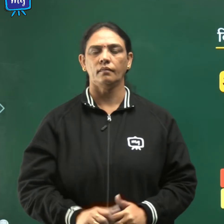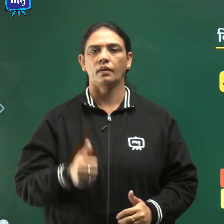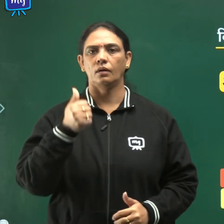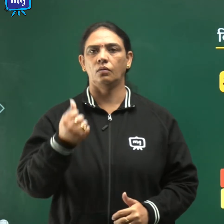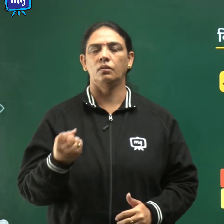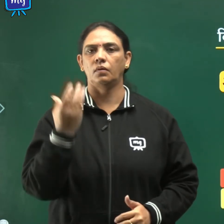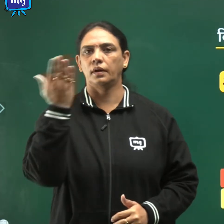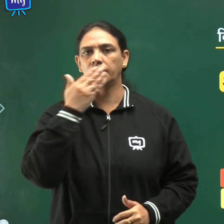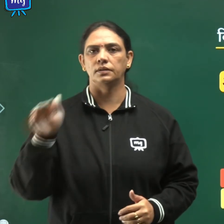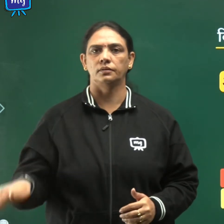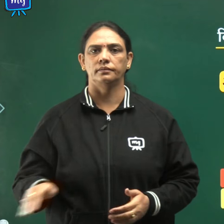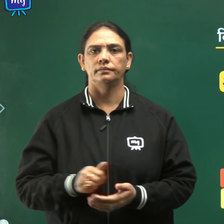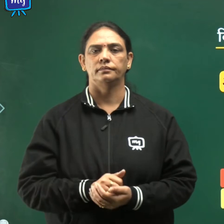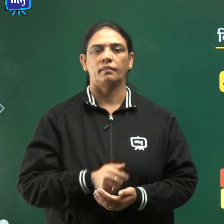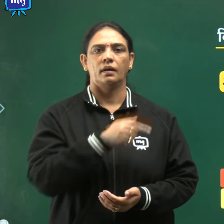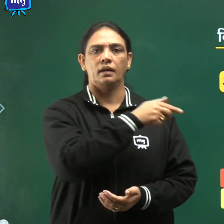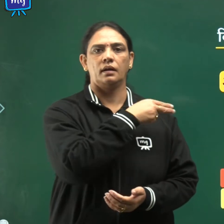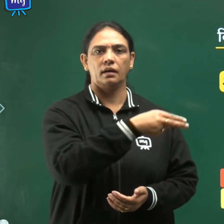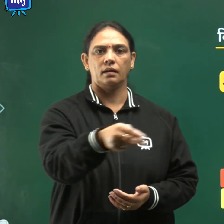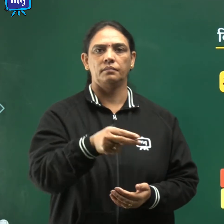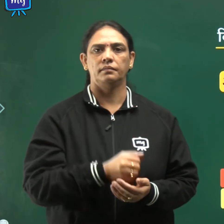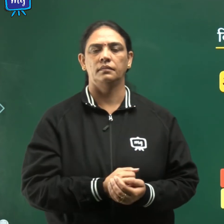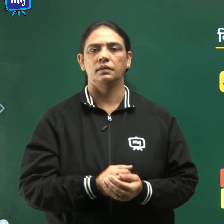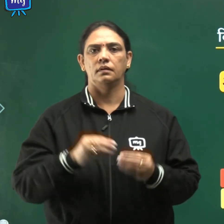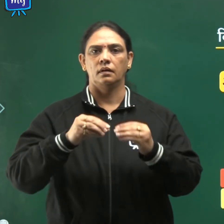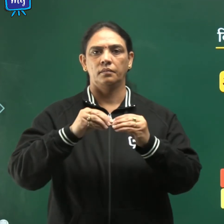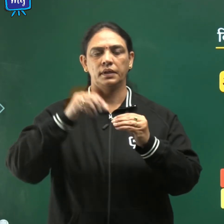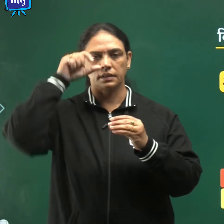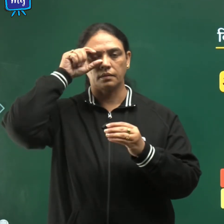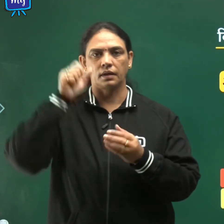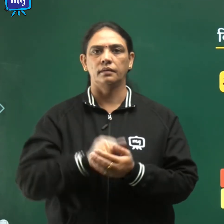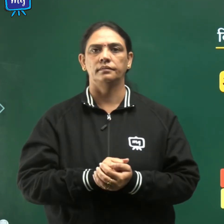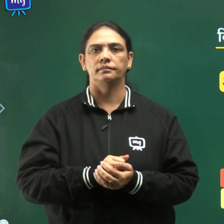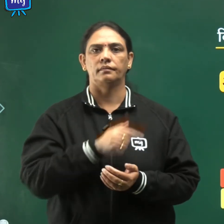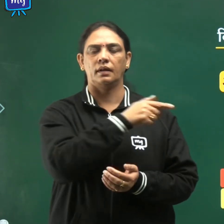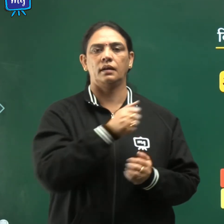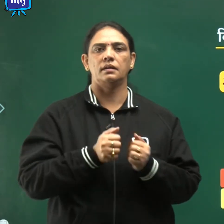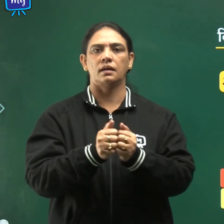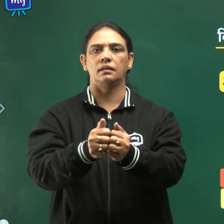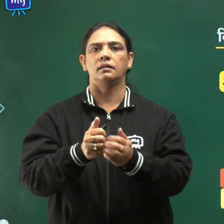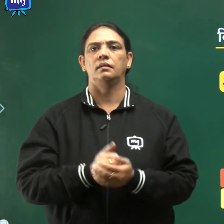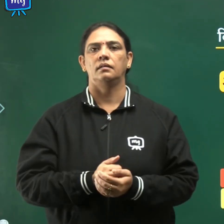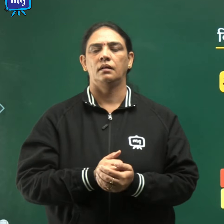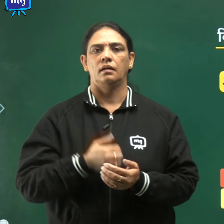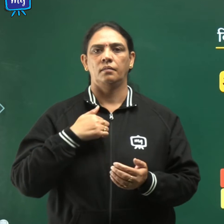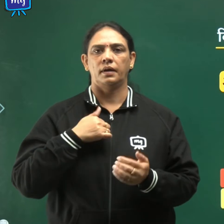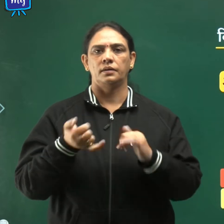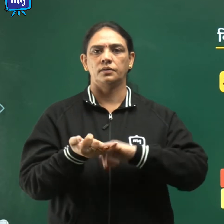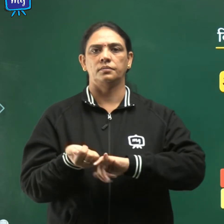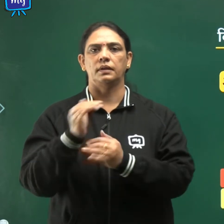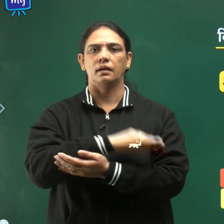गुड मॉर्निंग बच्चों। मेरा नाम भुवनेश शर्मा, मेरे साथ सुष्मिता मैम।